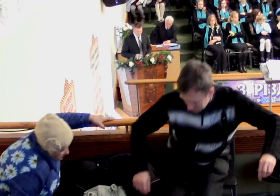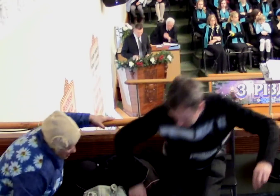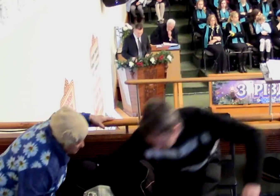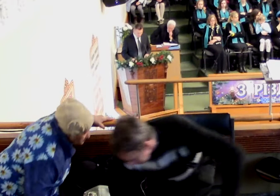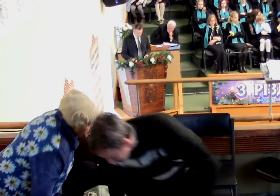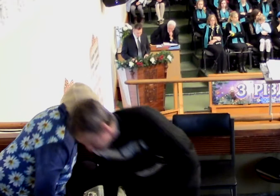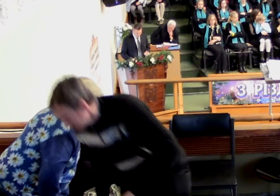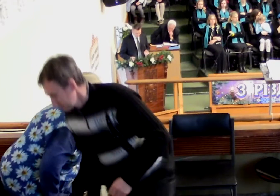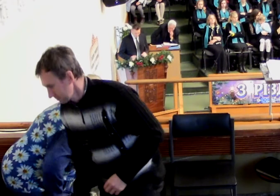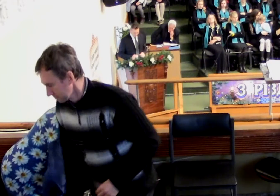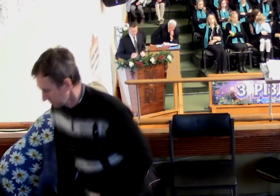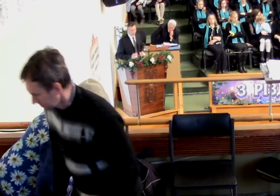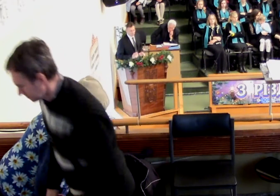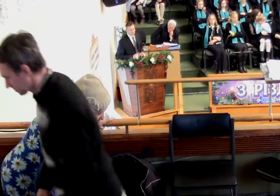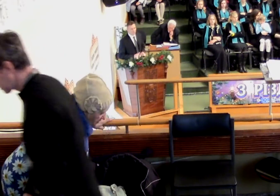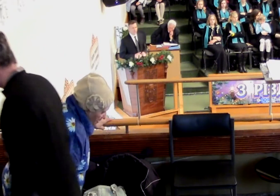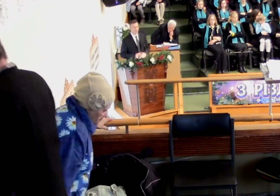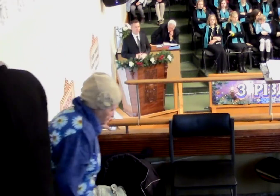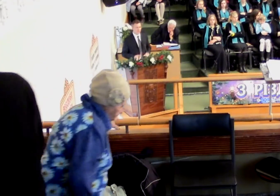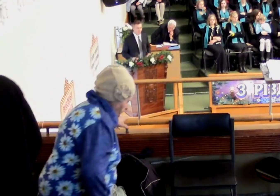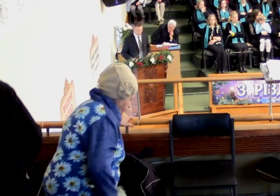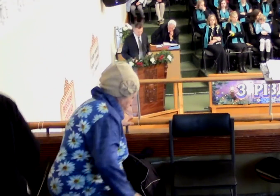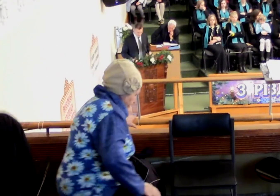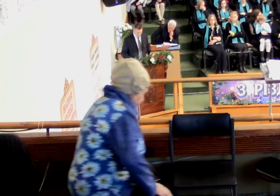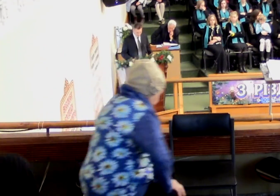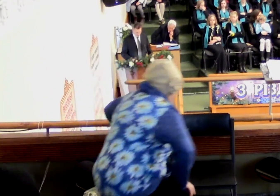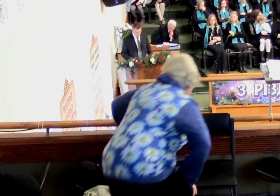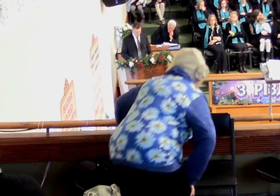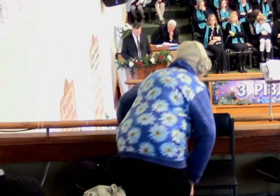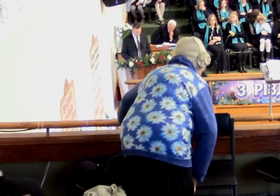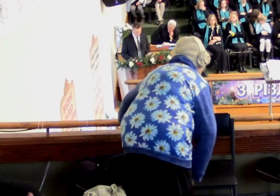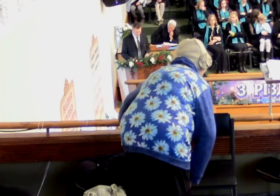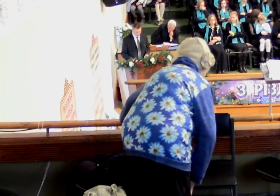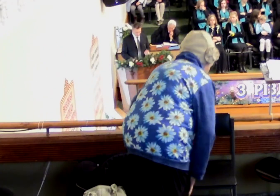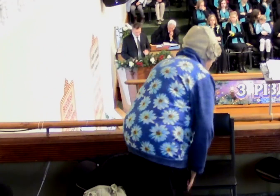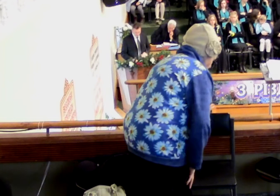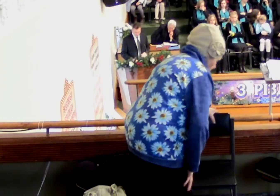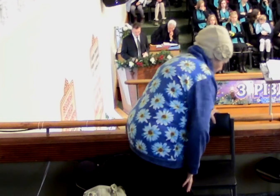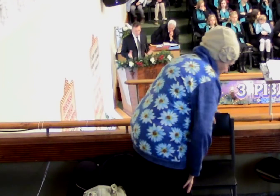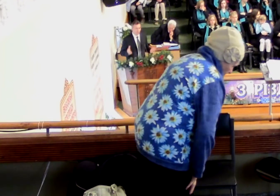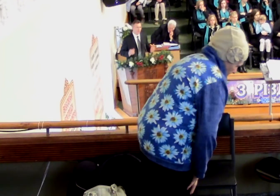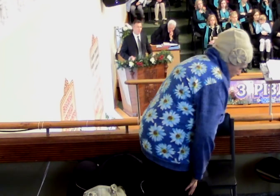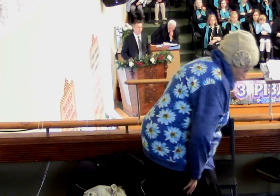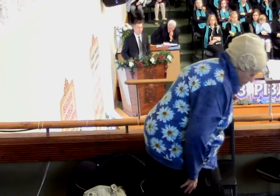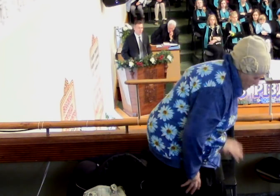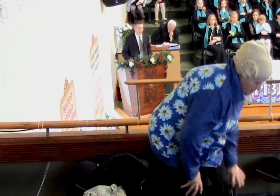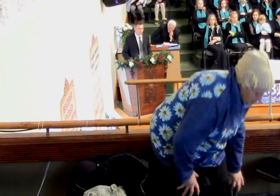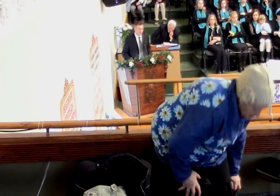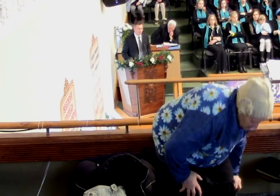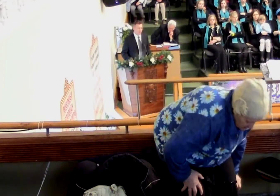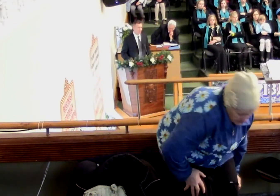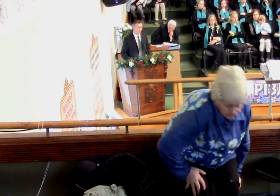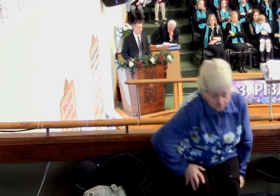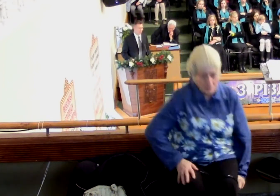Братья и сестры, мы прочитаем фрагмент знакомой нам рождественской истории. Истории, которая